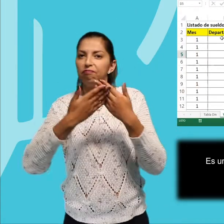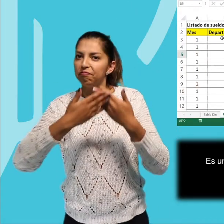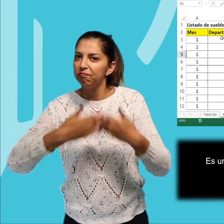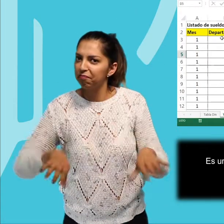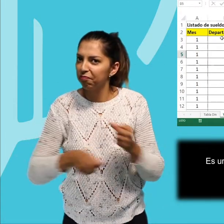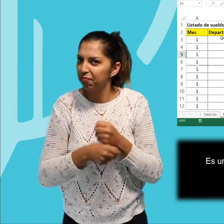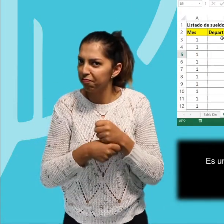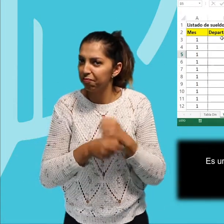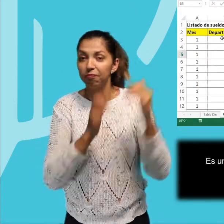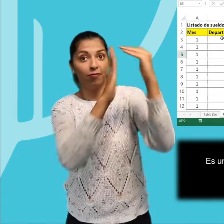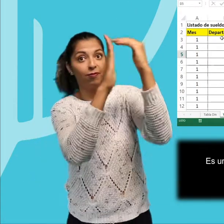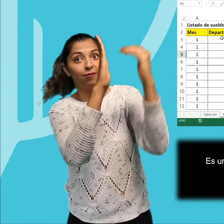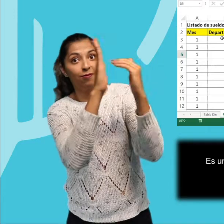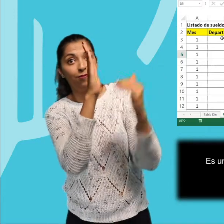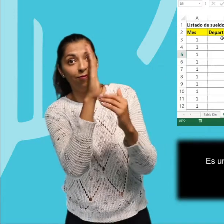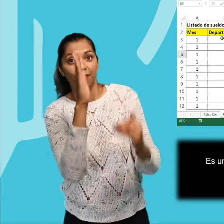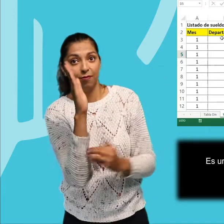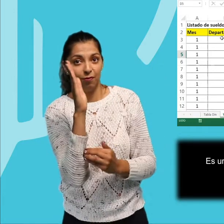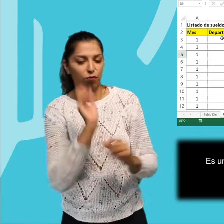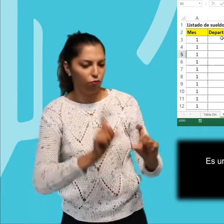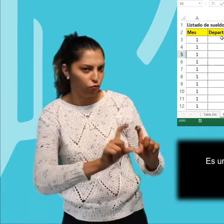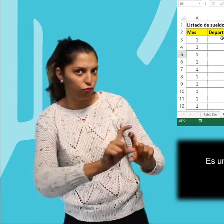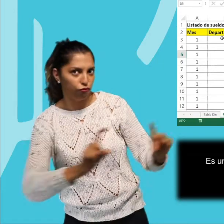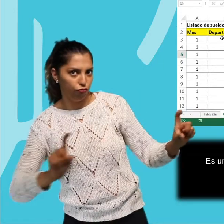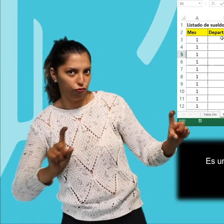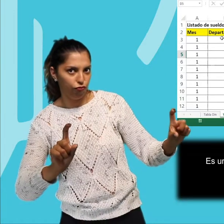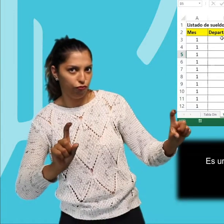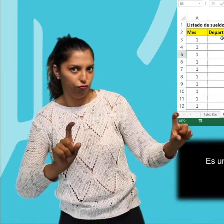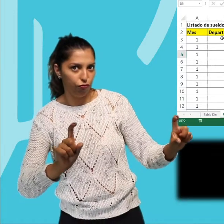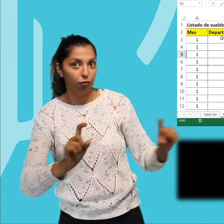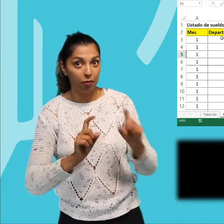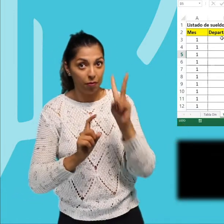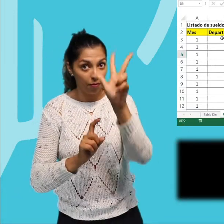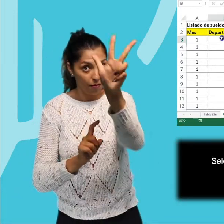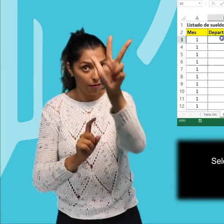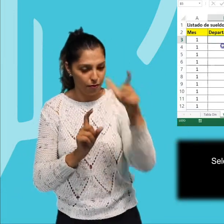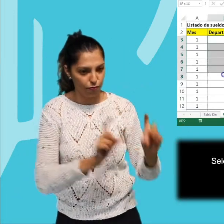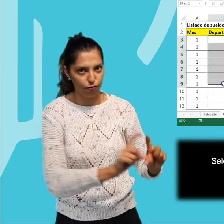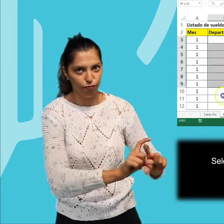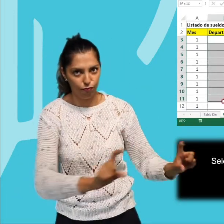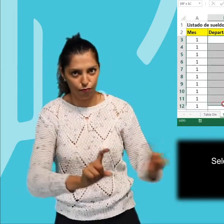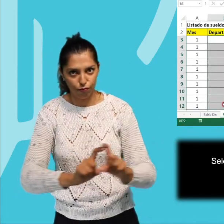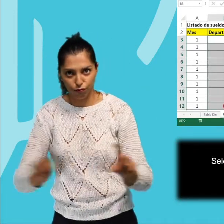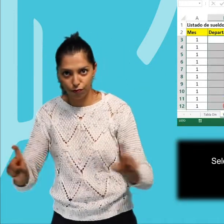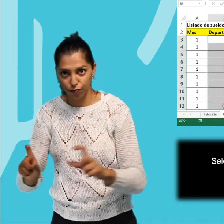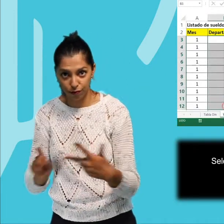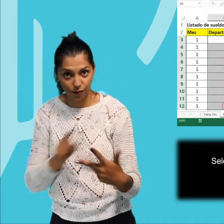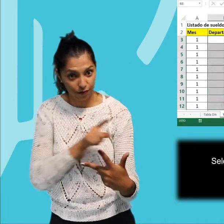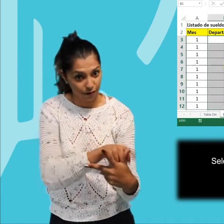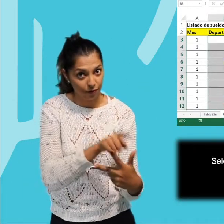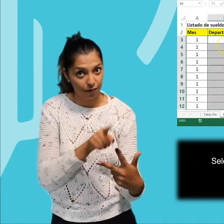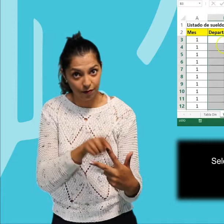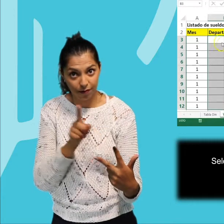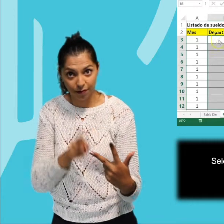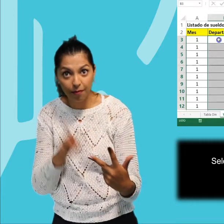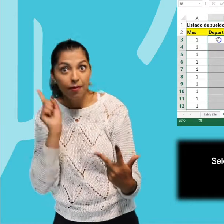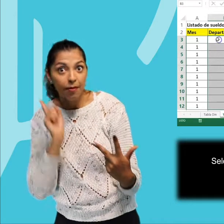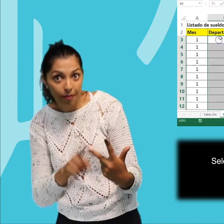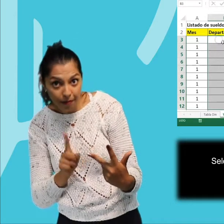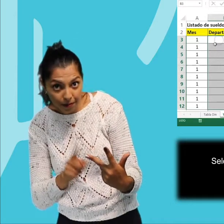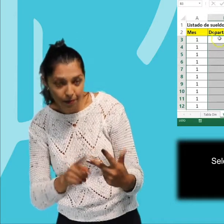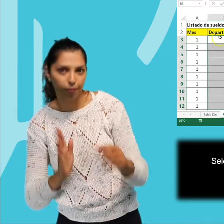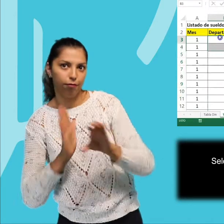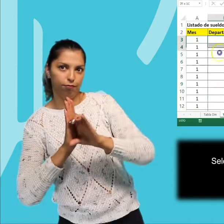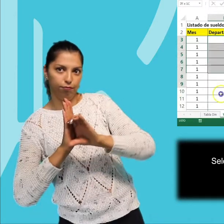de departamentos y que está ubicada en la pestaña departamentos. Seleccionamos las celdas que vamos a